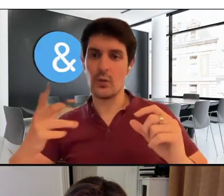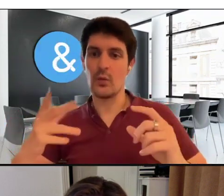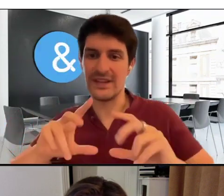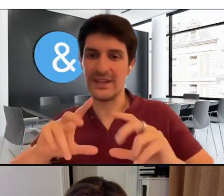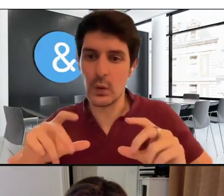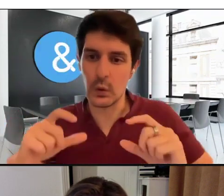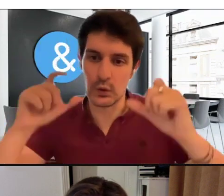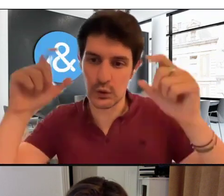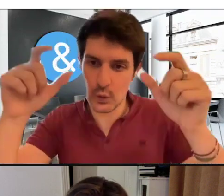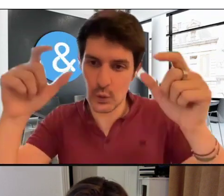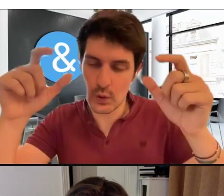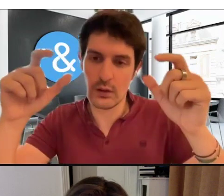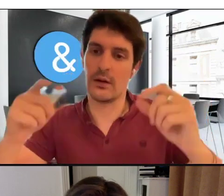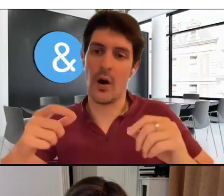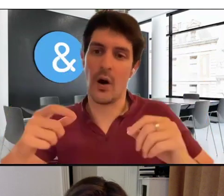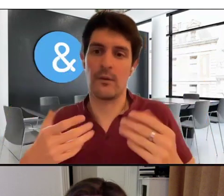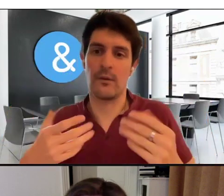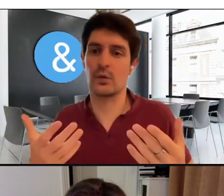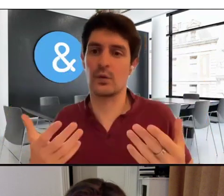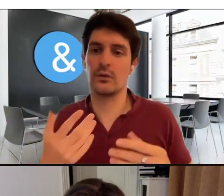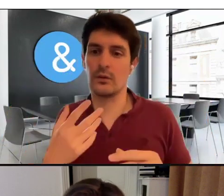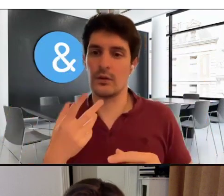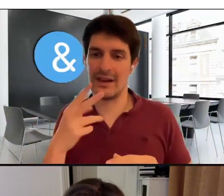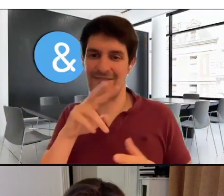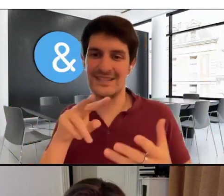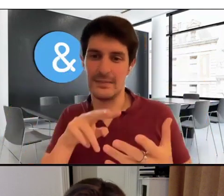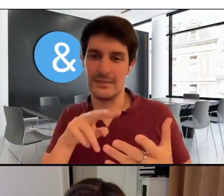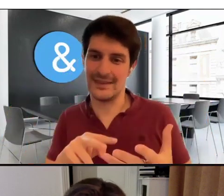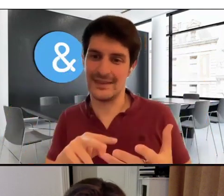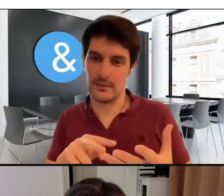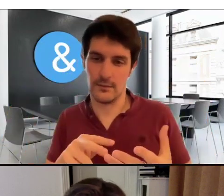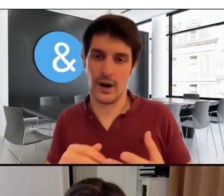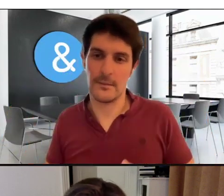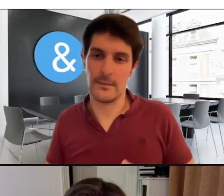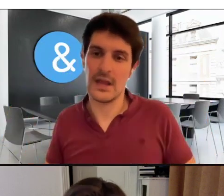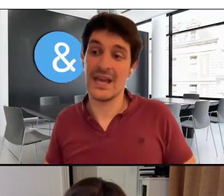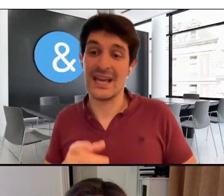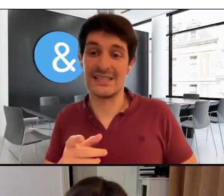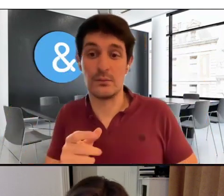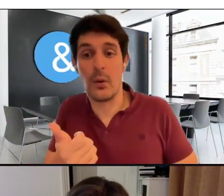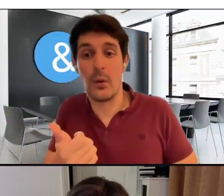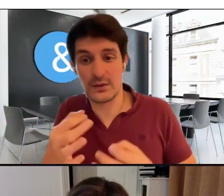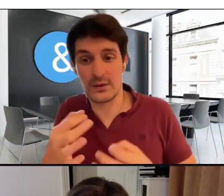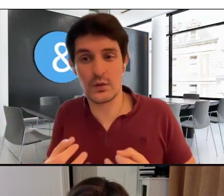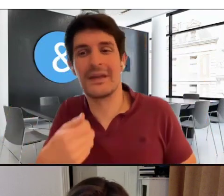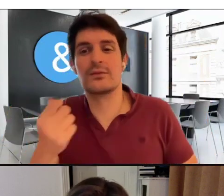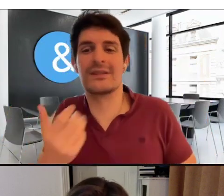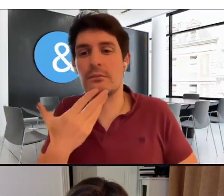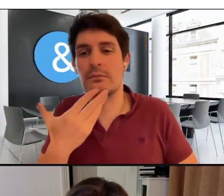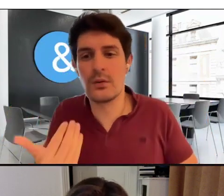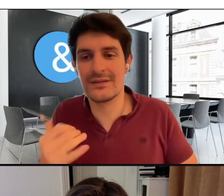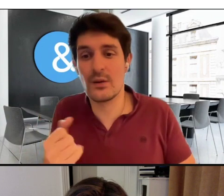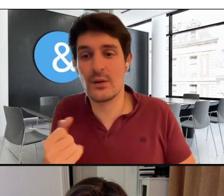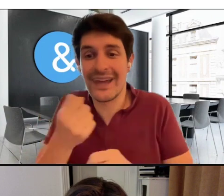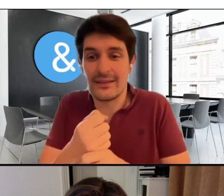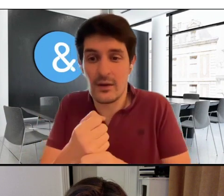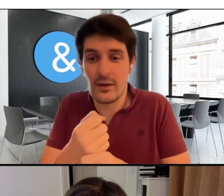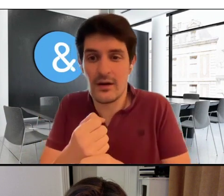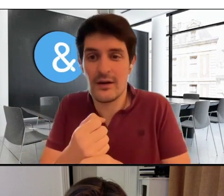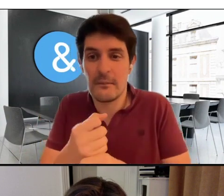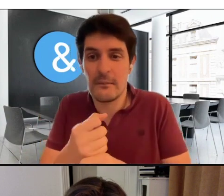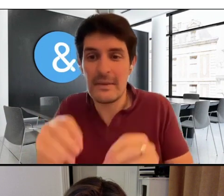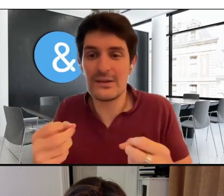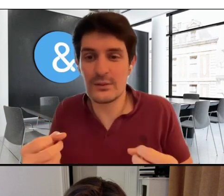vidéo au-dessus en fonction de la visibilité. Voilà. Et c'est une première solution. Bien sûr, c'est mieux si le créateur